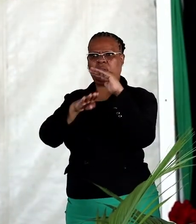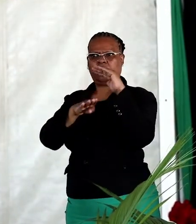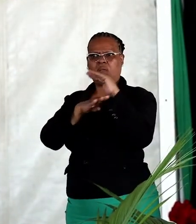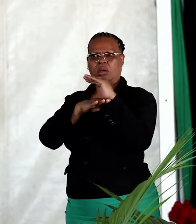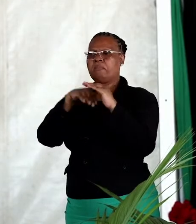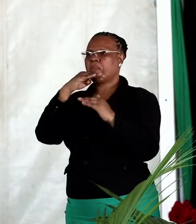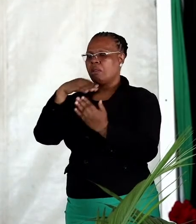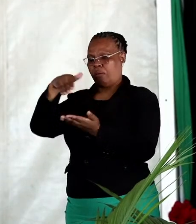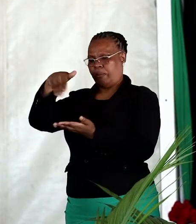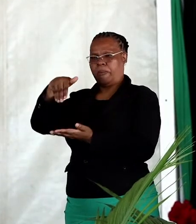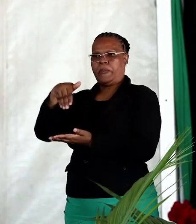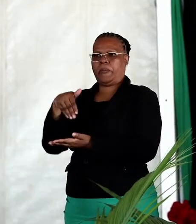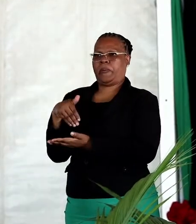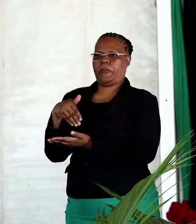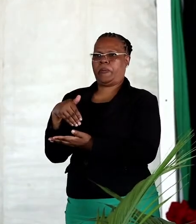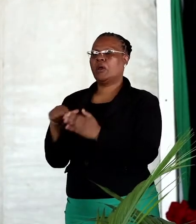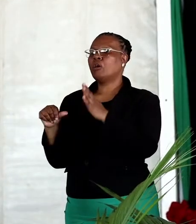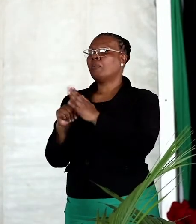Kubalekile ke kubo.